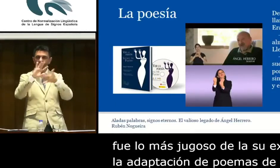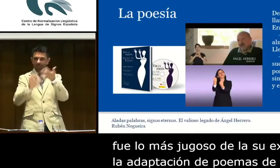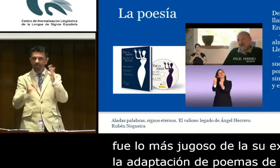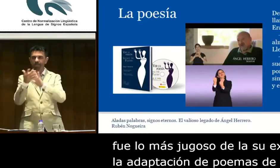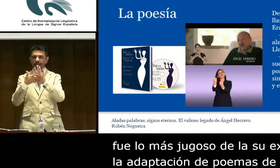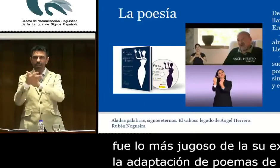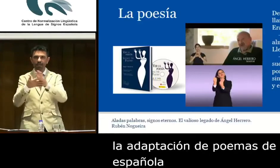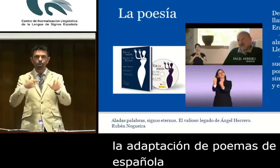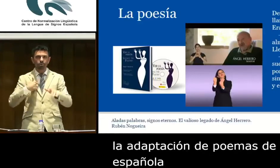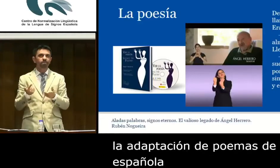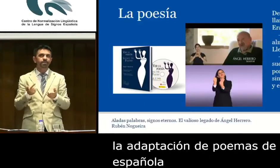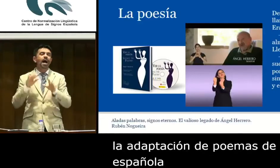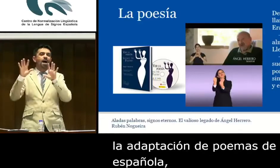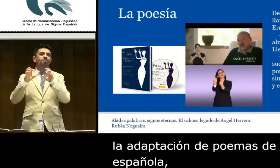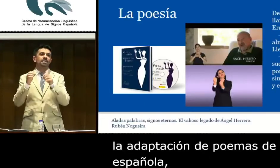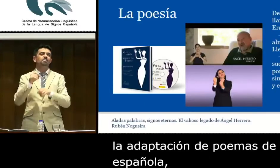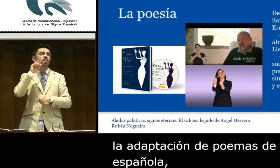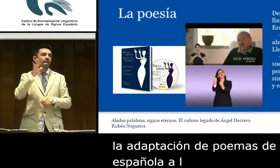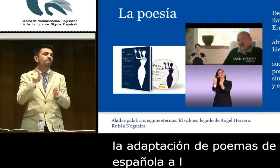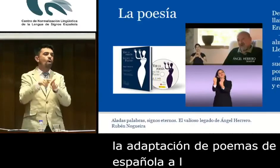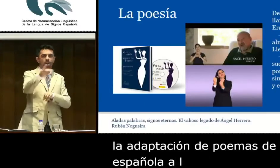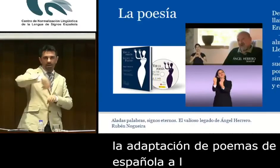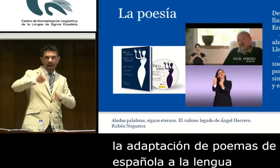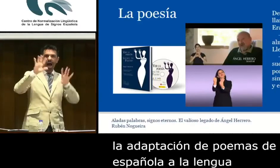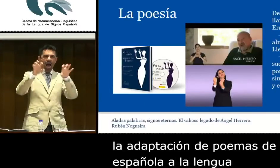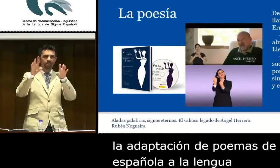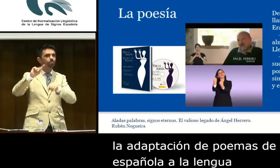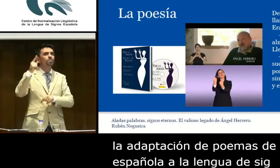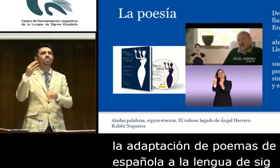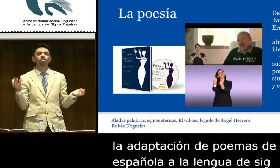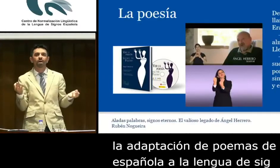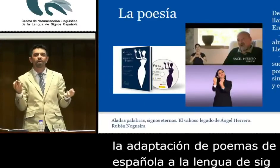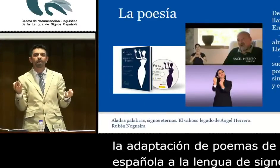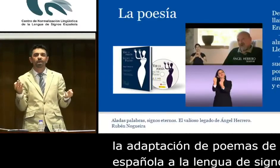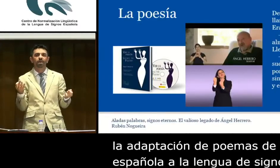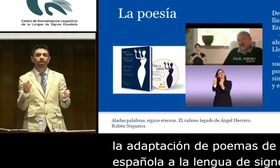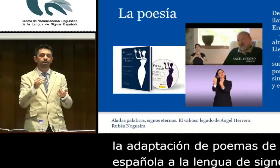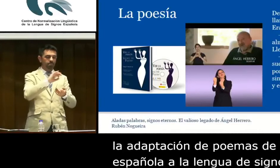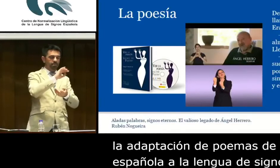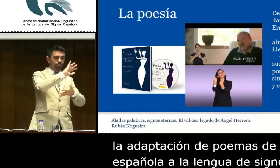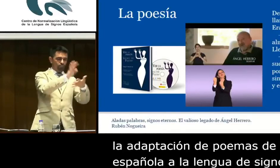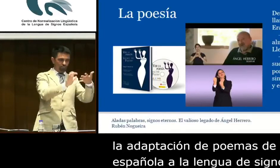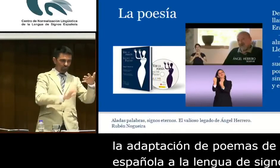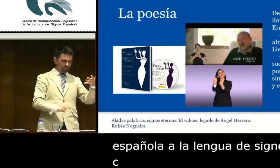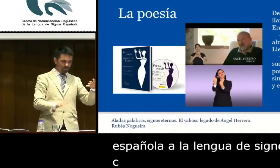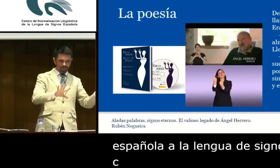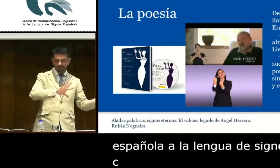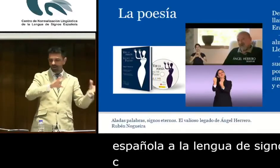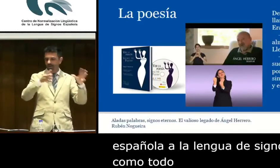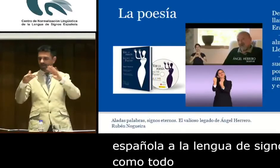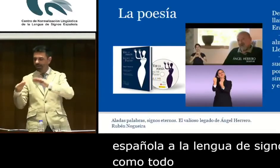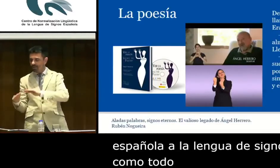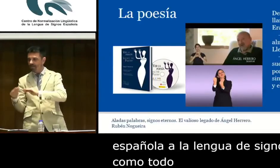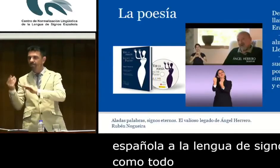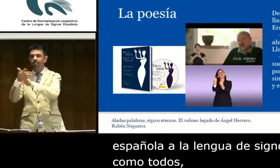aprendí, creo que como todos nosotros aprendimos, que se podía entender también en lengua de signos,